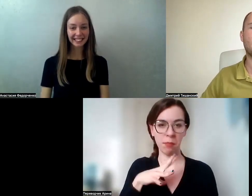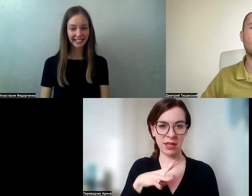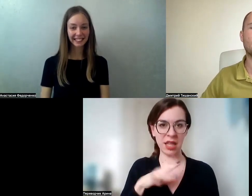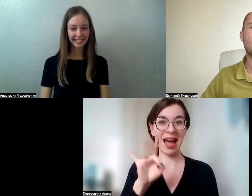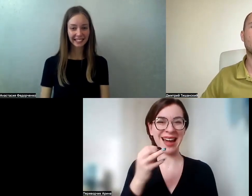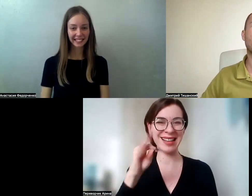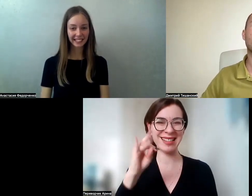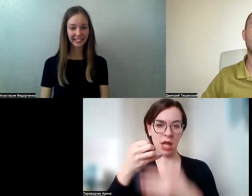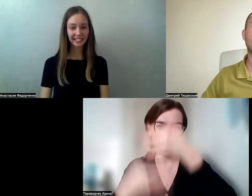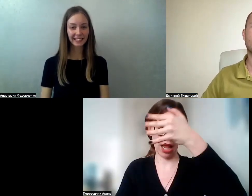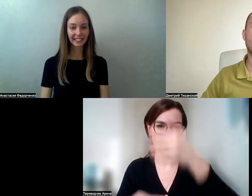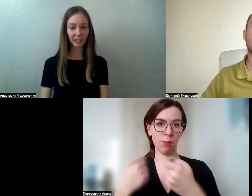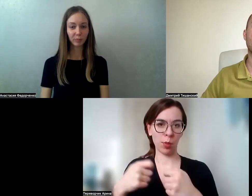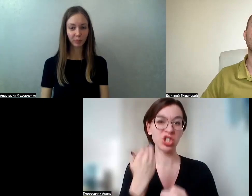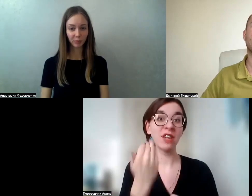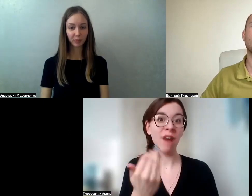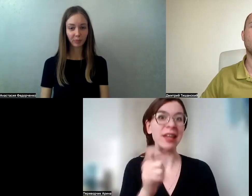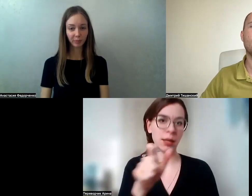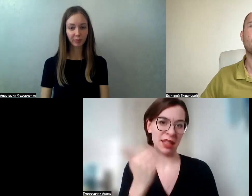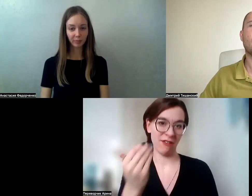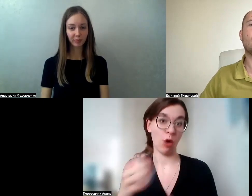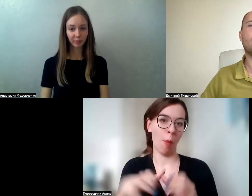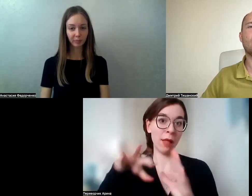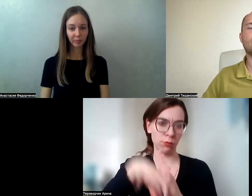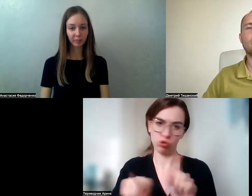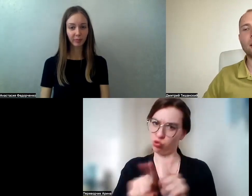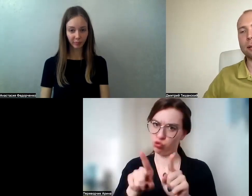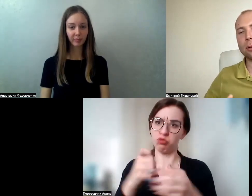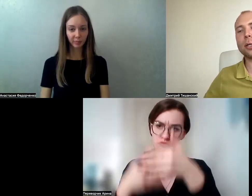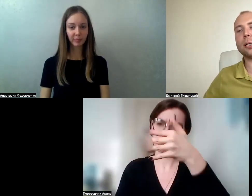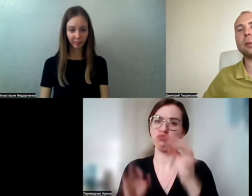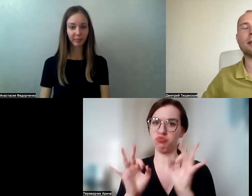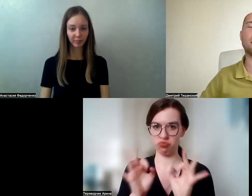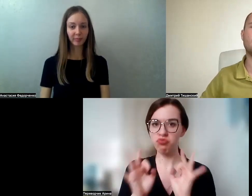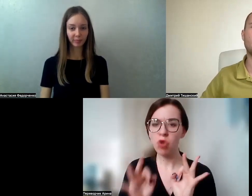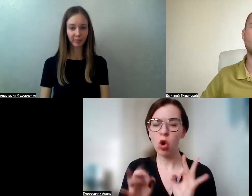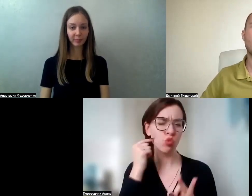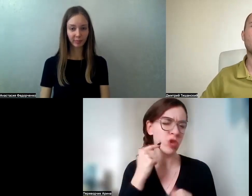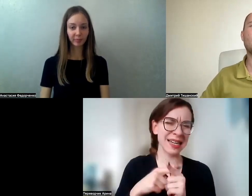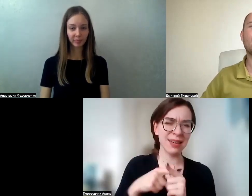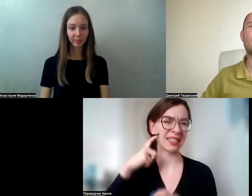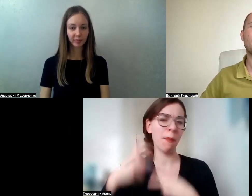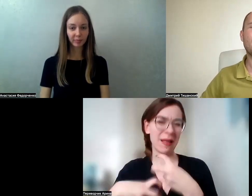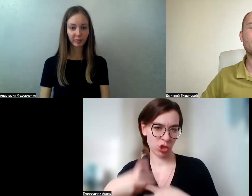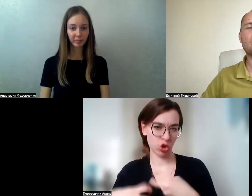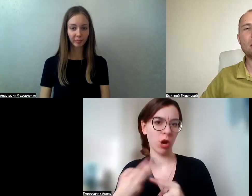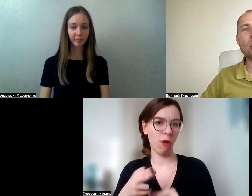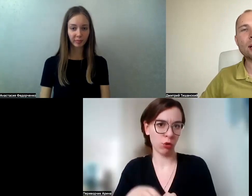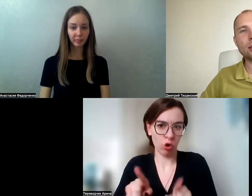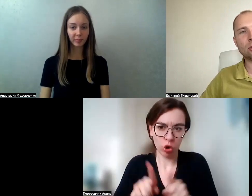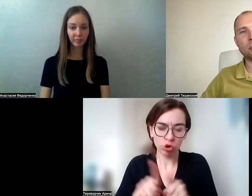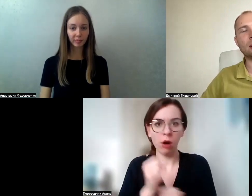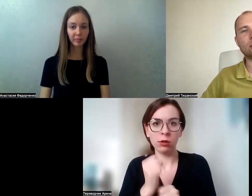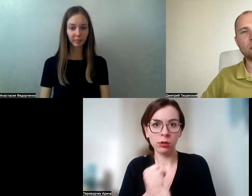рейтингах по продажам твоих ребят из твоей команды тоже, да, либо там глухих, либо слабослышащих, которые делают там